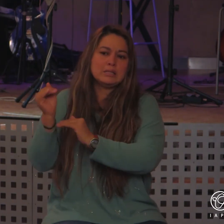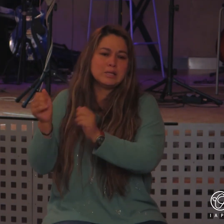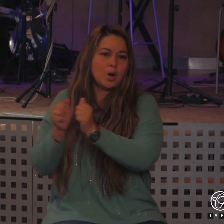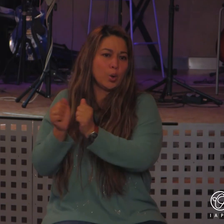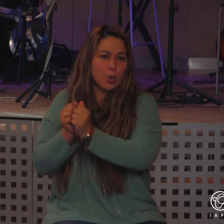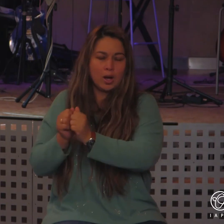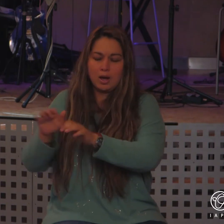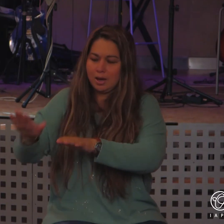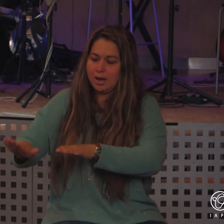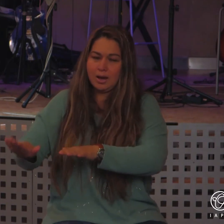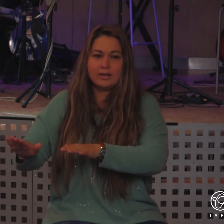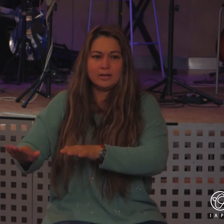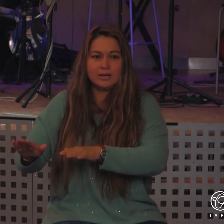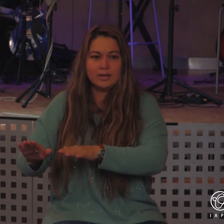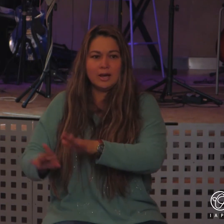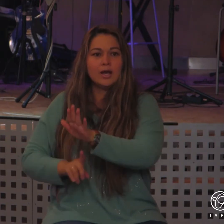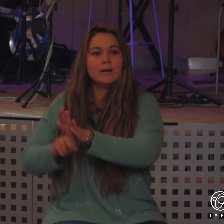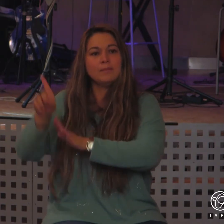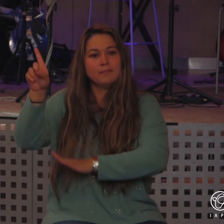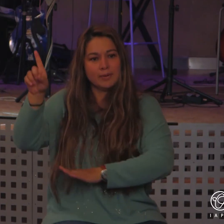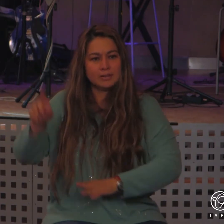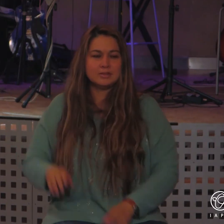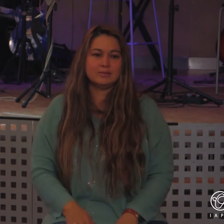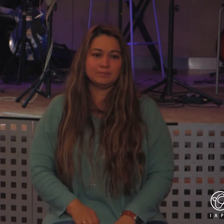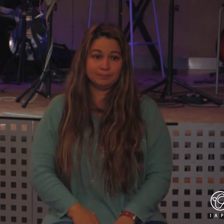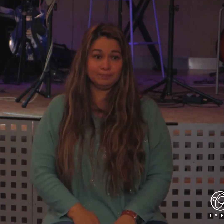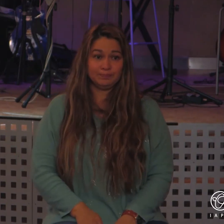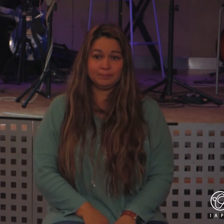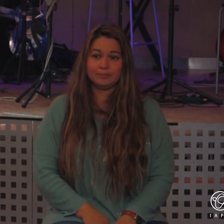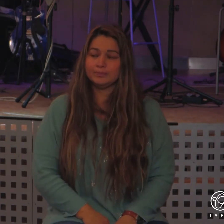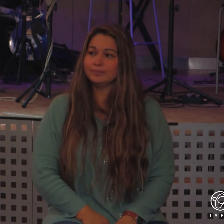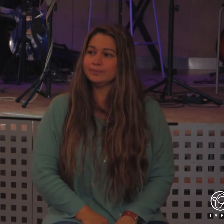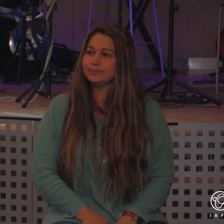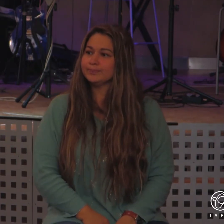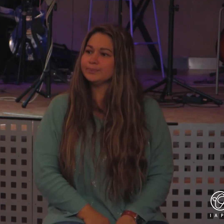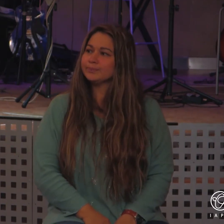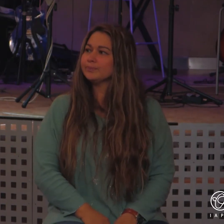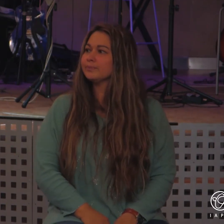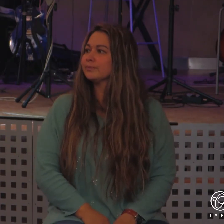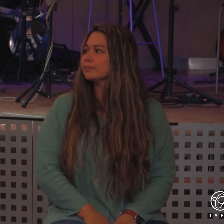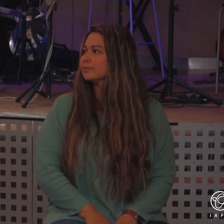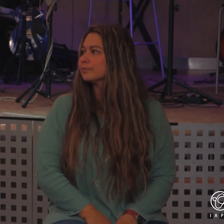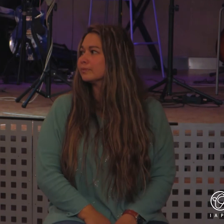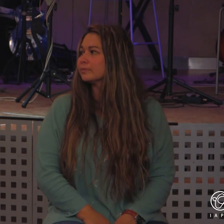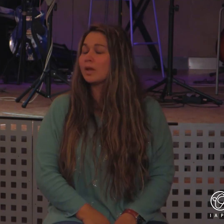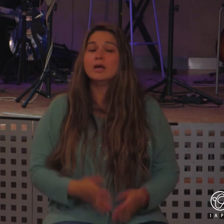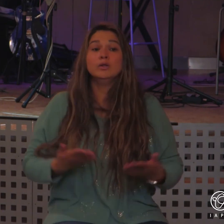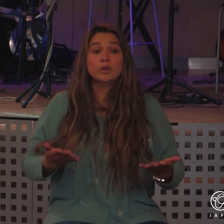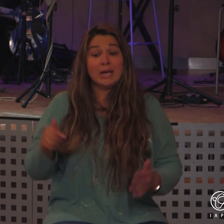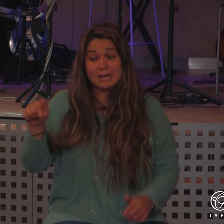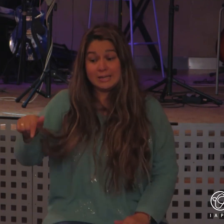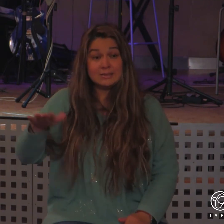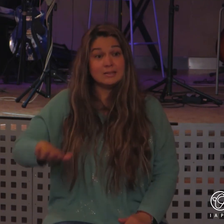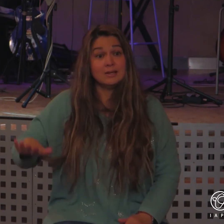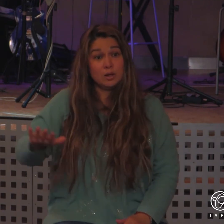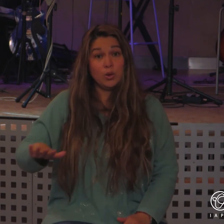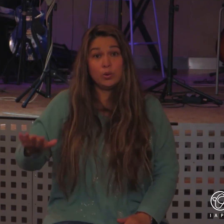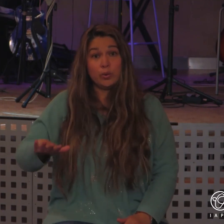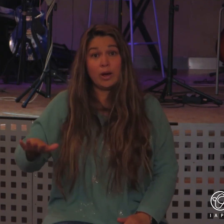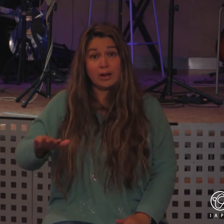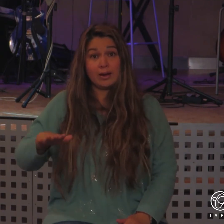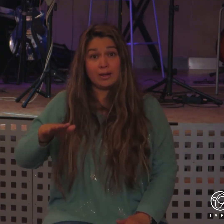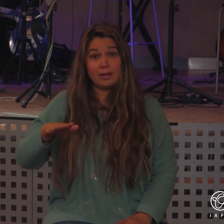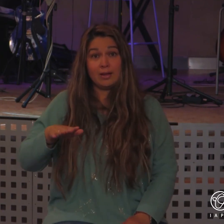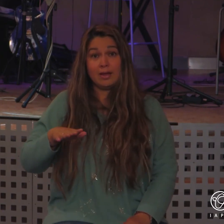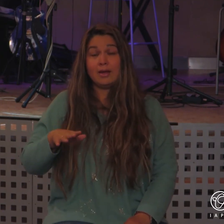y la frontera. Pero bueno, dejémoslo ahí. ¿Qué pasó en ese lugar?